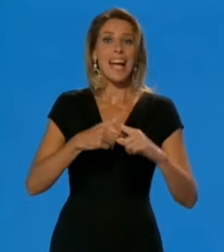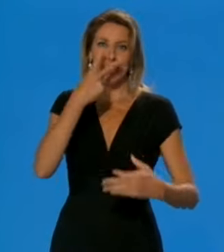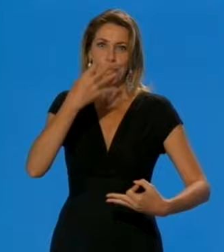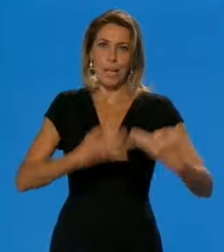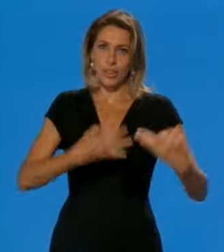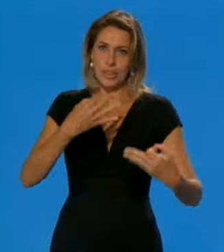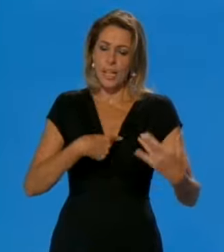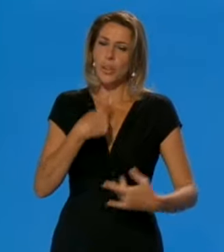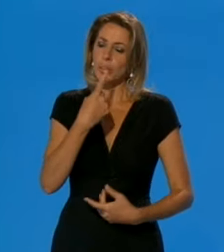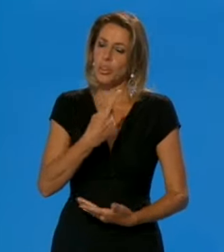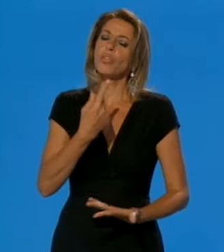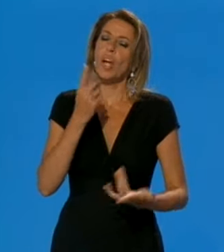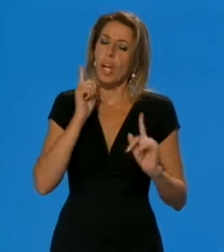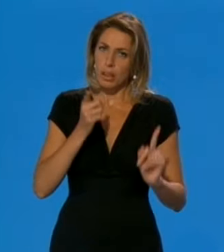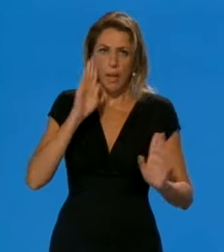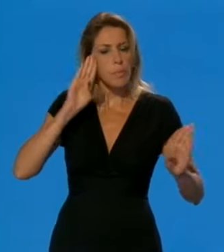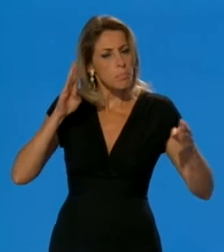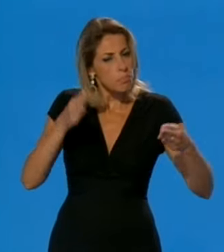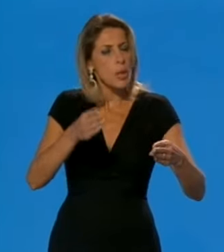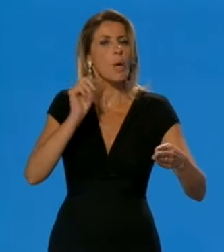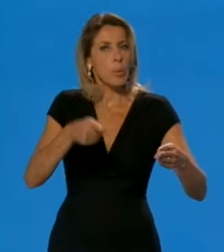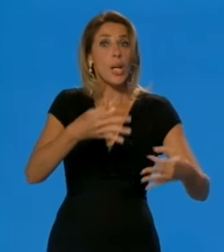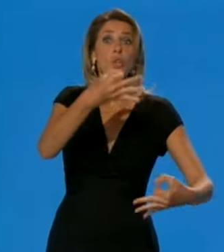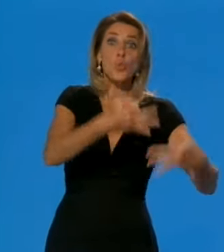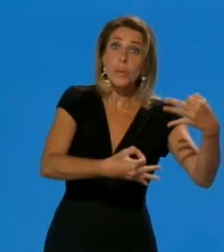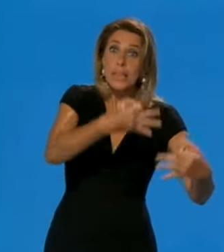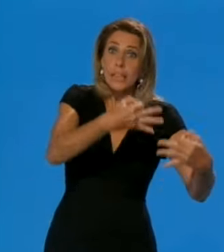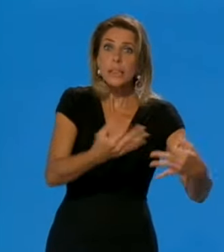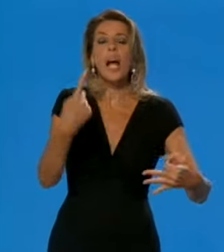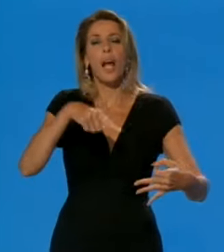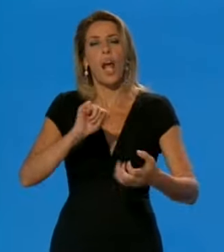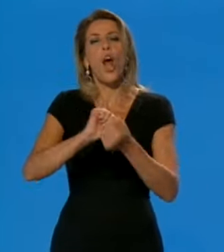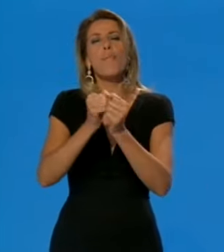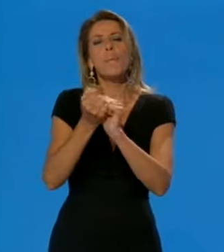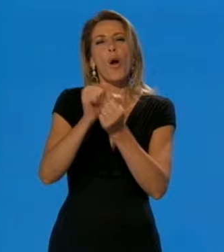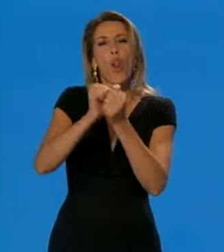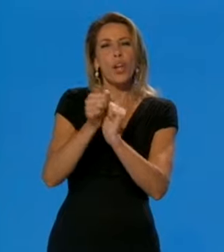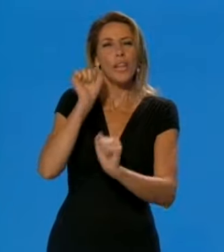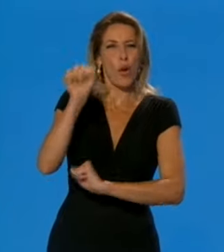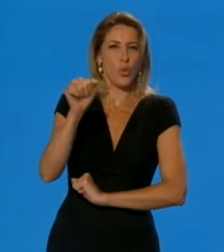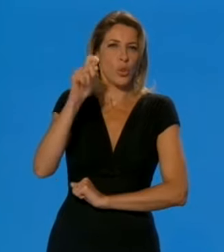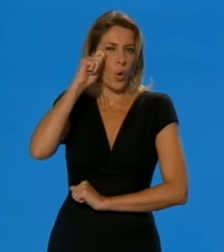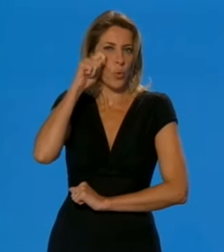ritiene doveroso agire anche sulla giustizia e la lotta alla corruzione